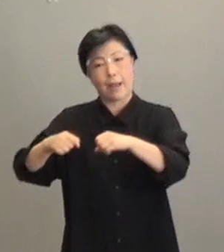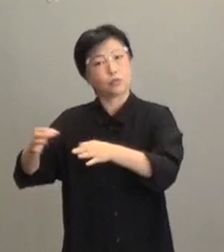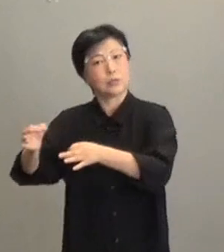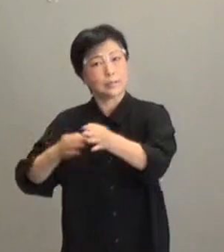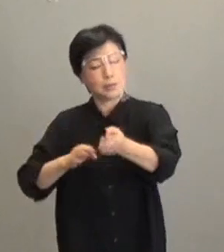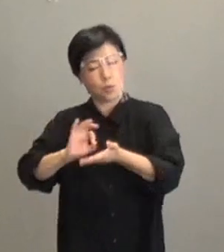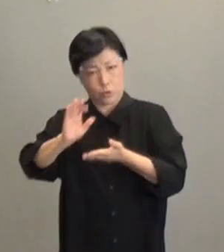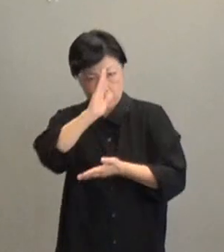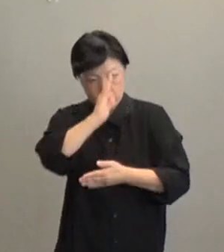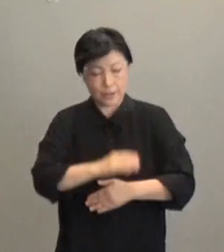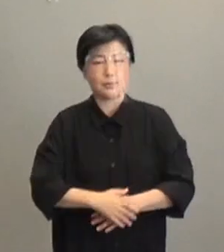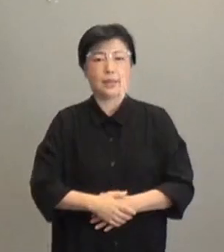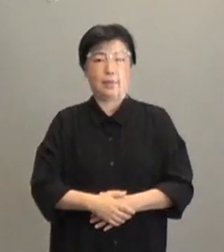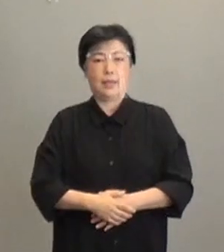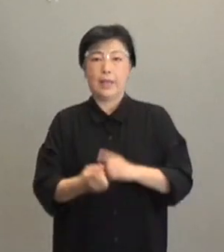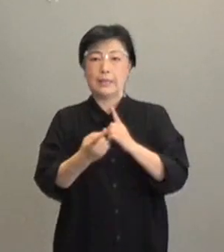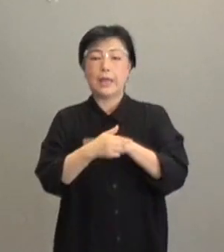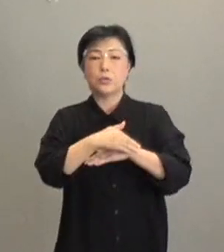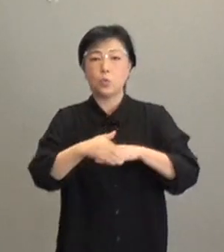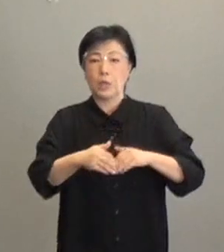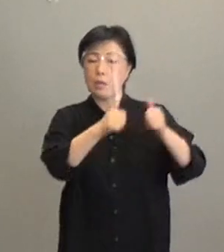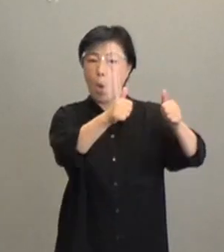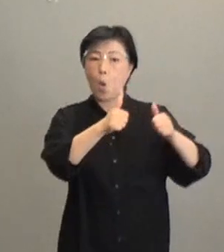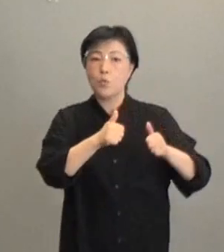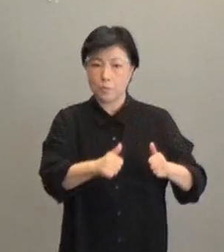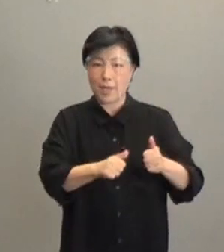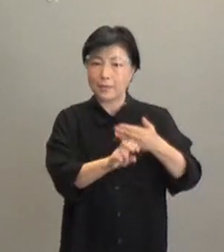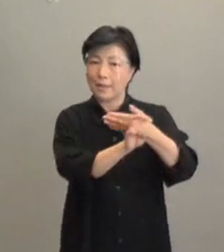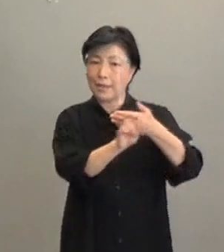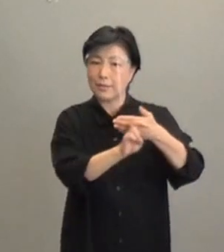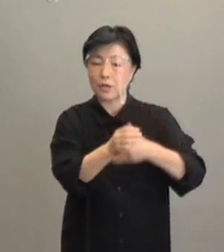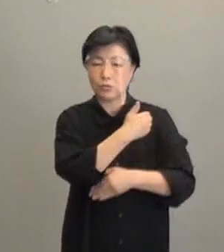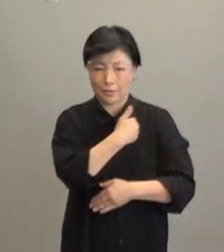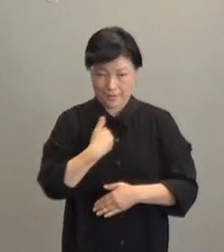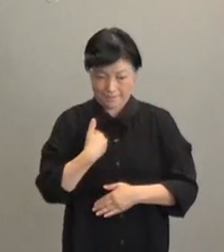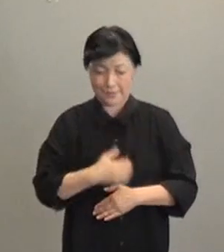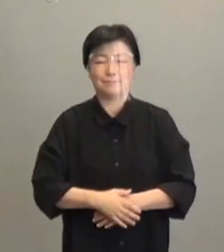利用ください。対象店は県のホームページで検索ができます。